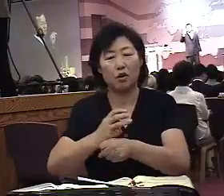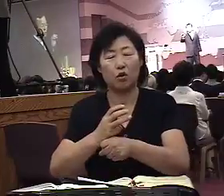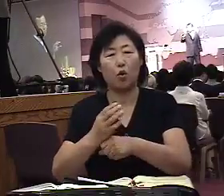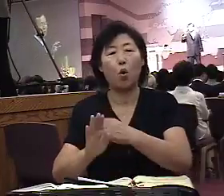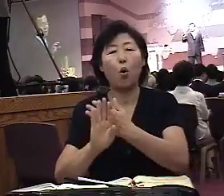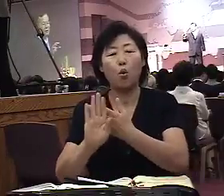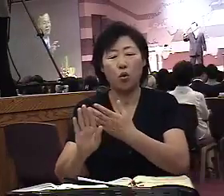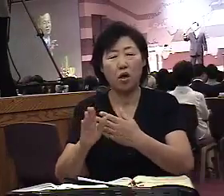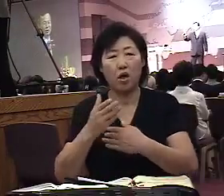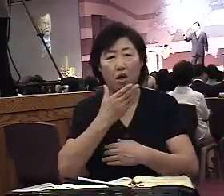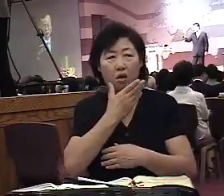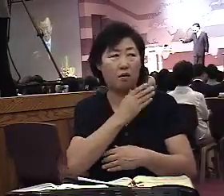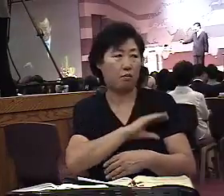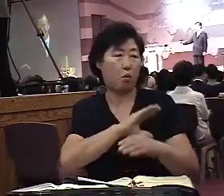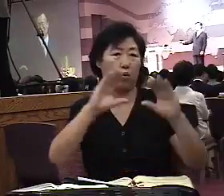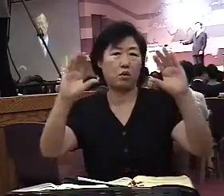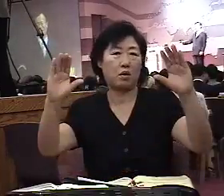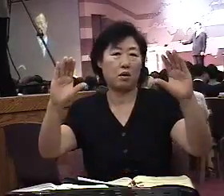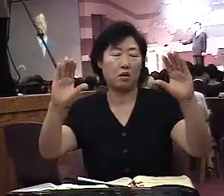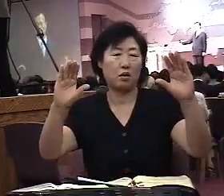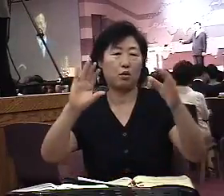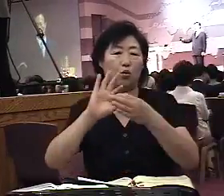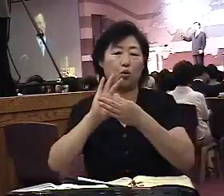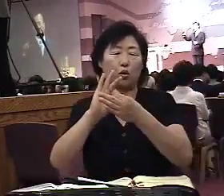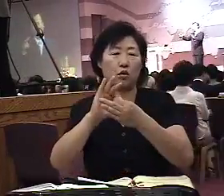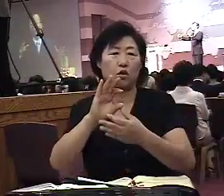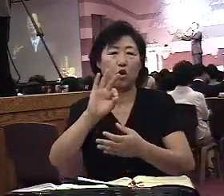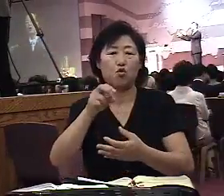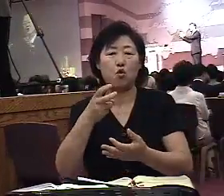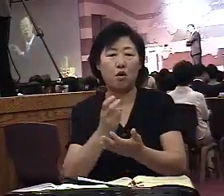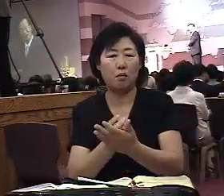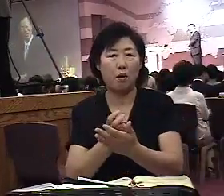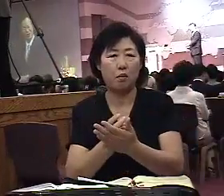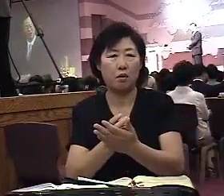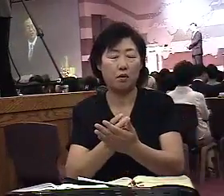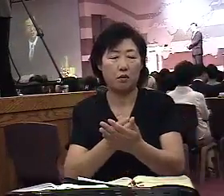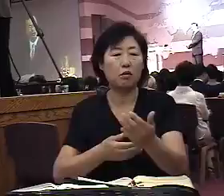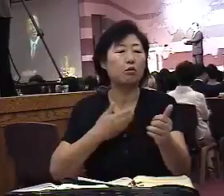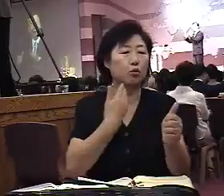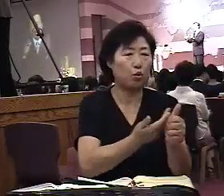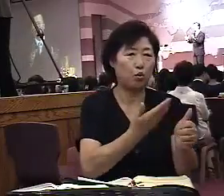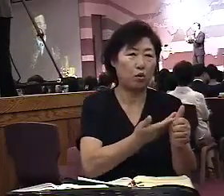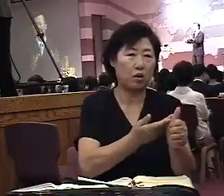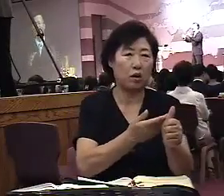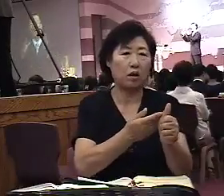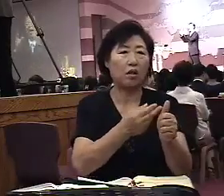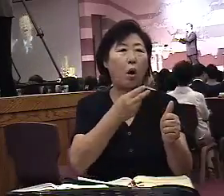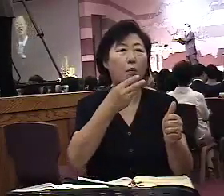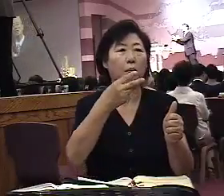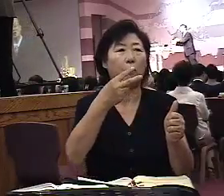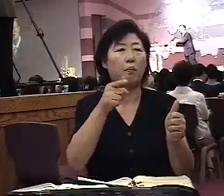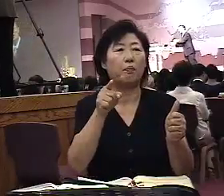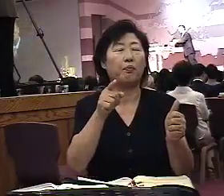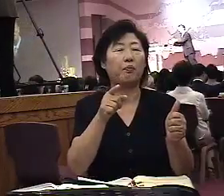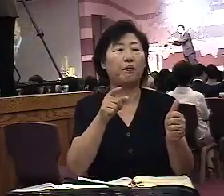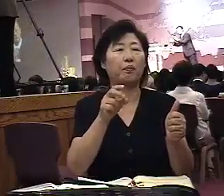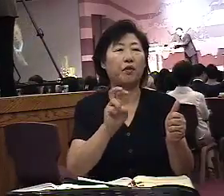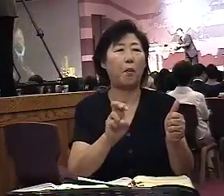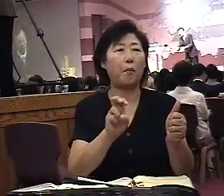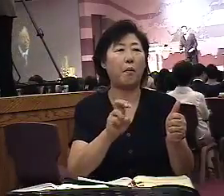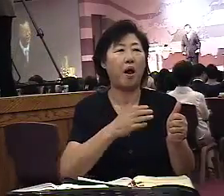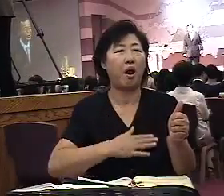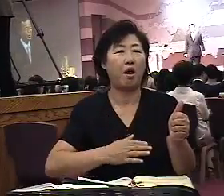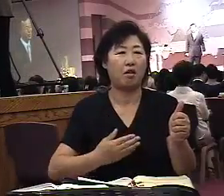통해 율법을 주셨다는 것입니다. 덤으로 주셨다는 것이죠. 나중에